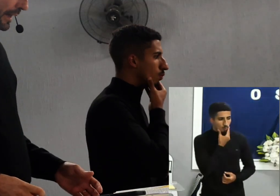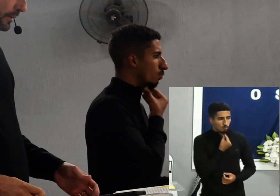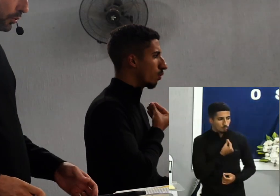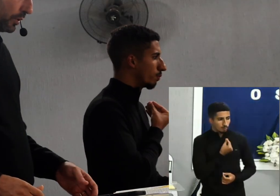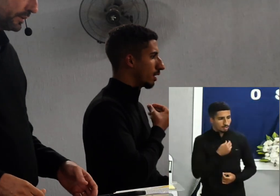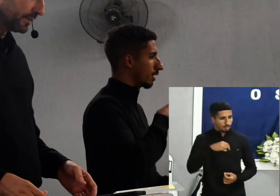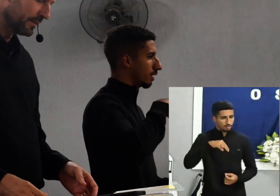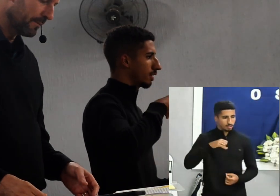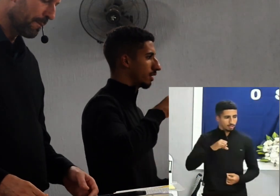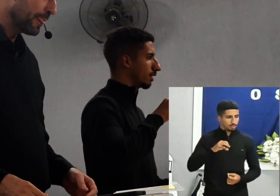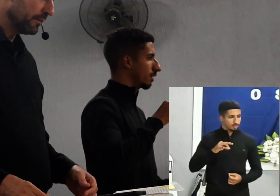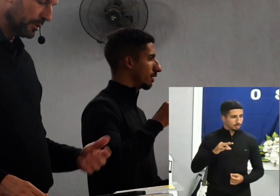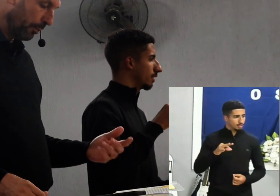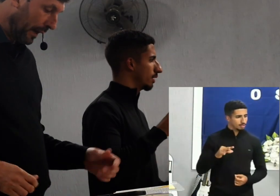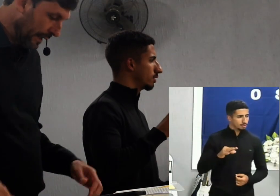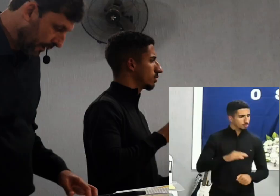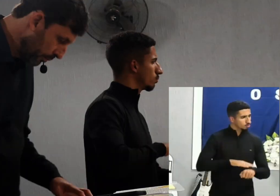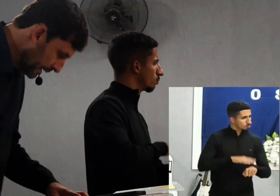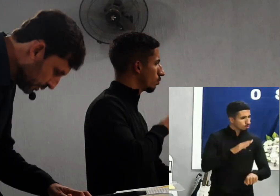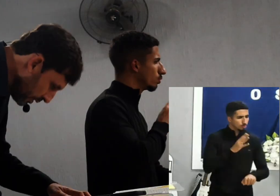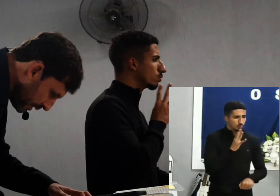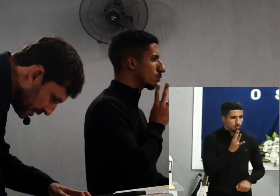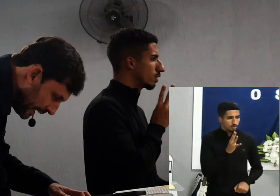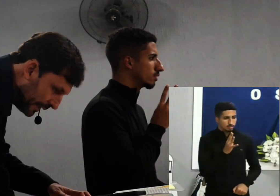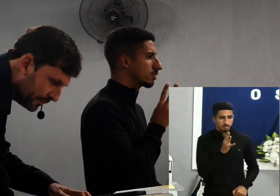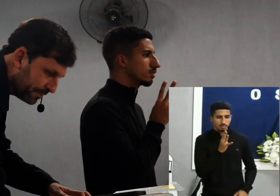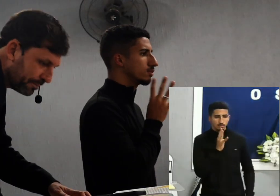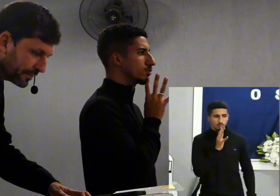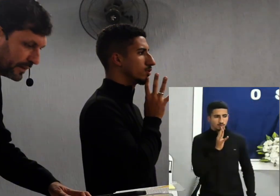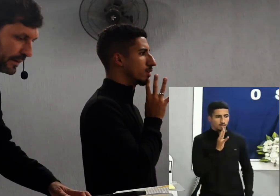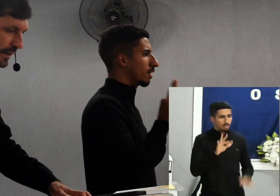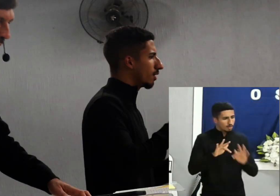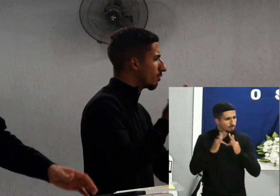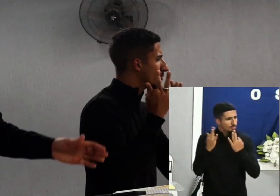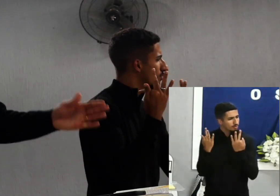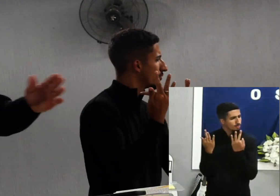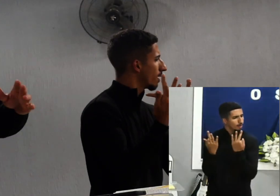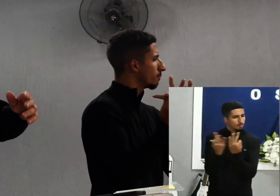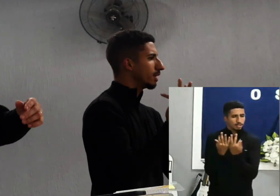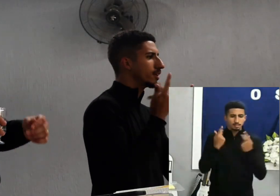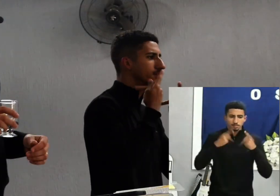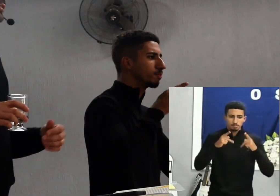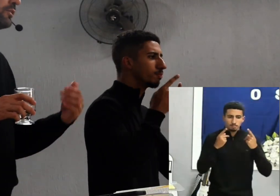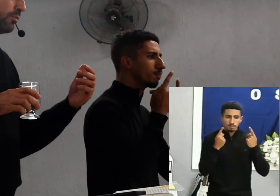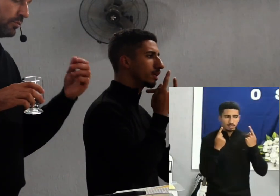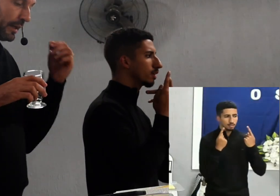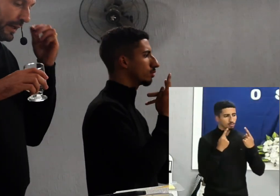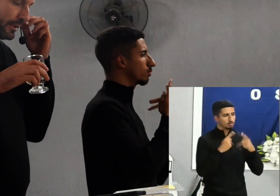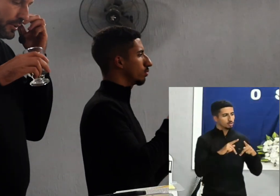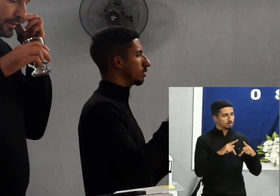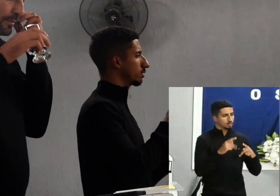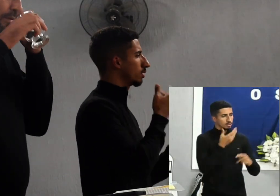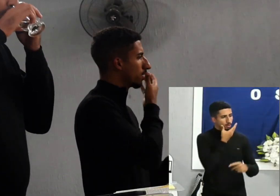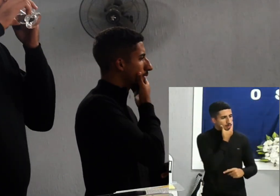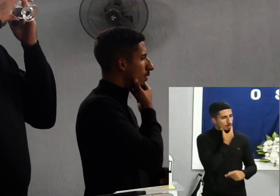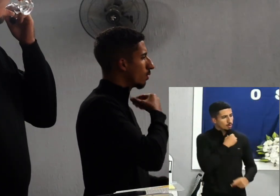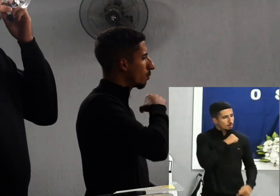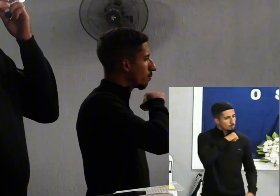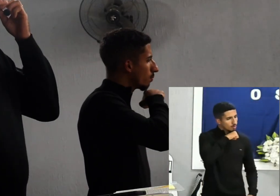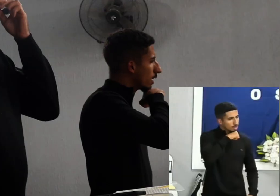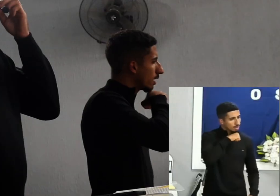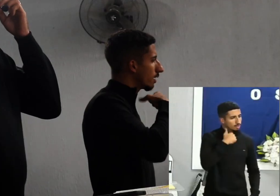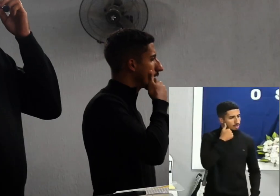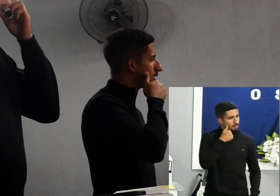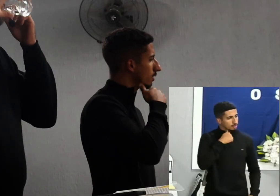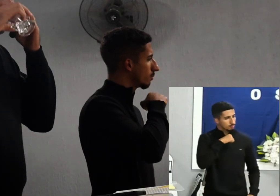de pregadores. Seu pai era um ministro do Evangelho, da parte da sua mãe também tinham crentes.